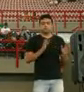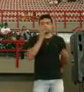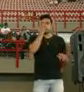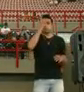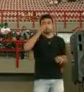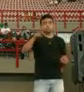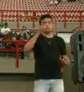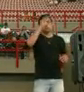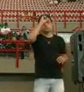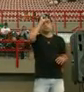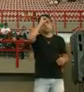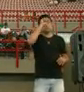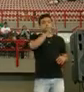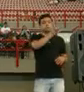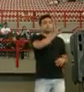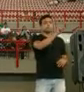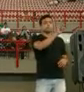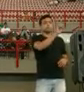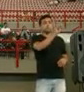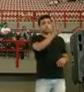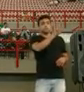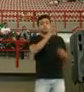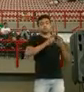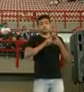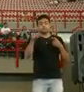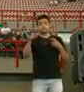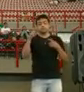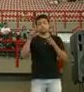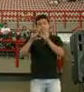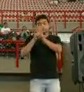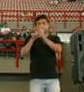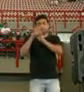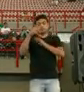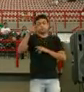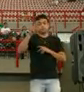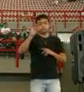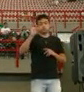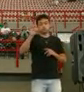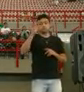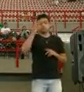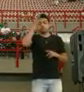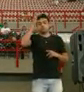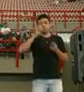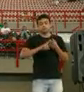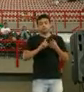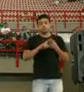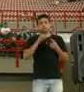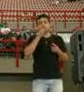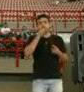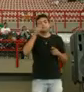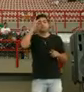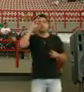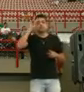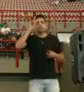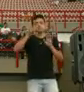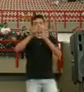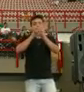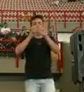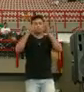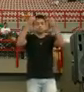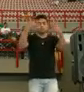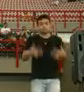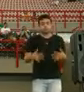você aprender a lei de Lavoisier, pois vai também ser fácil entender a lei de Proust. Vamos lá. O que é que diz a lei das proporções fixas?